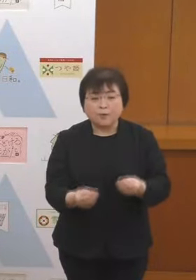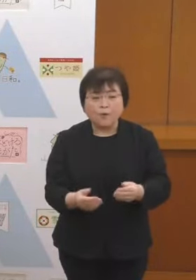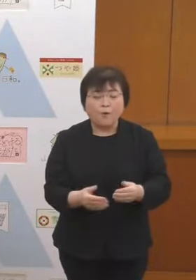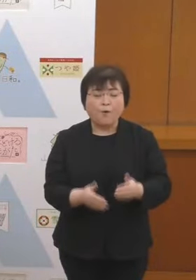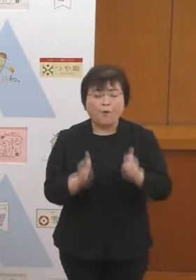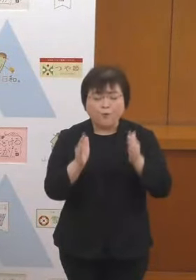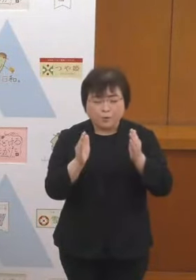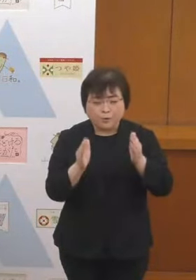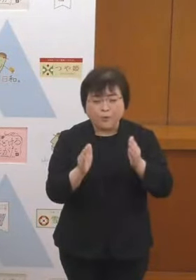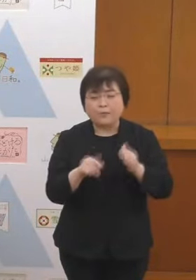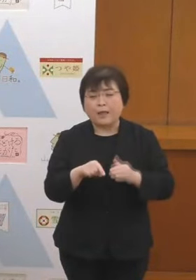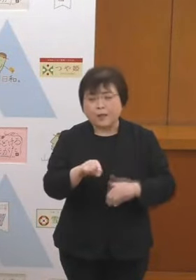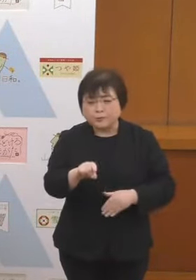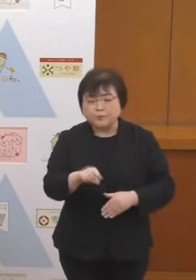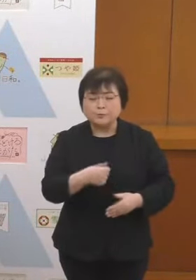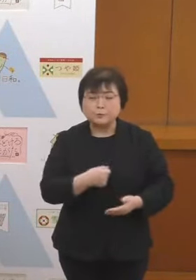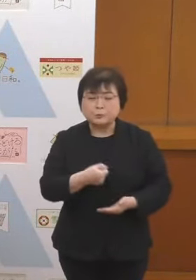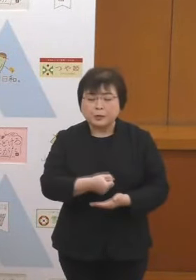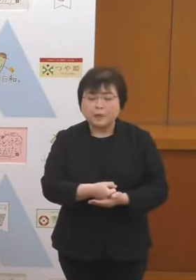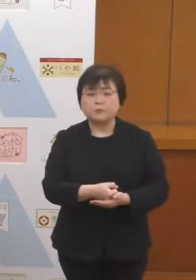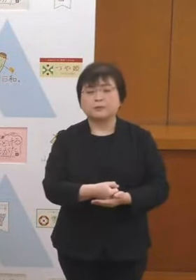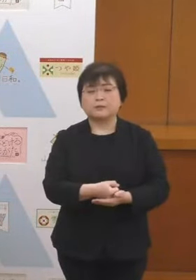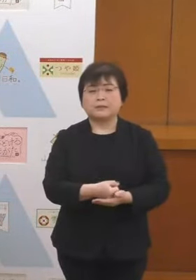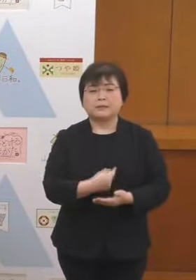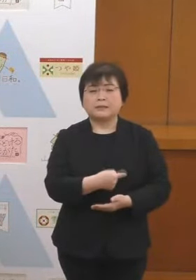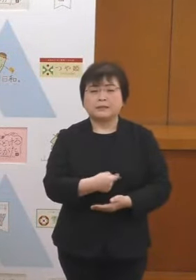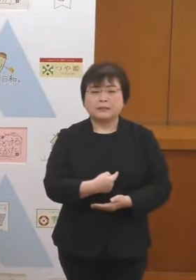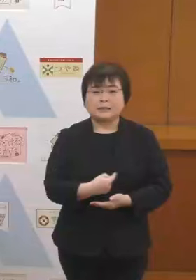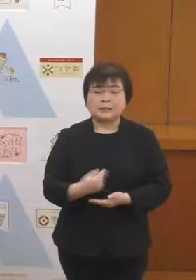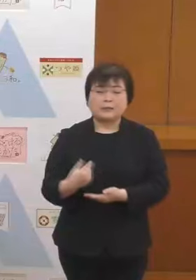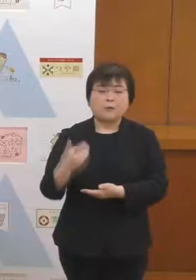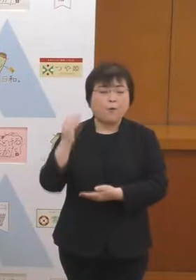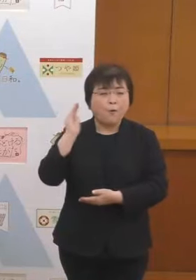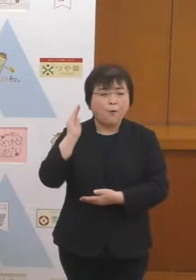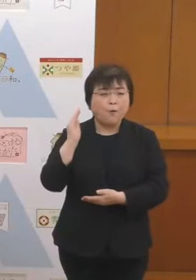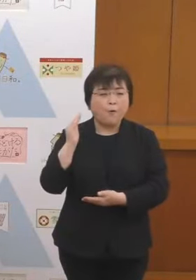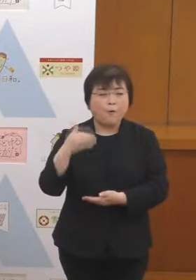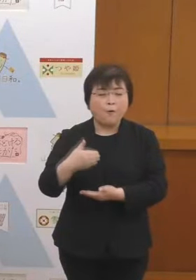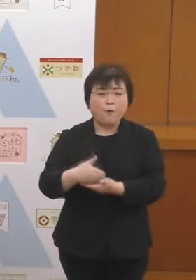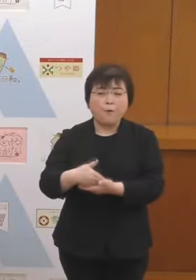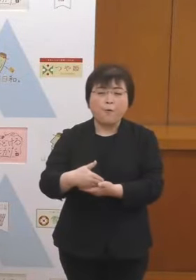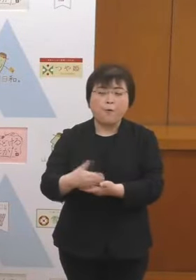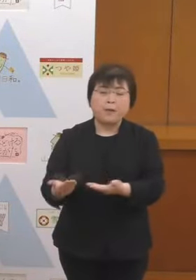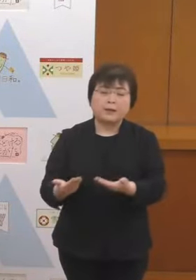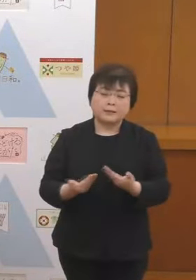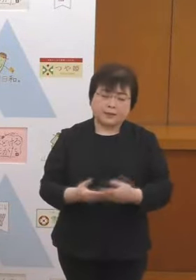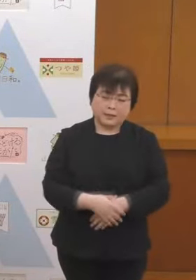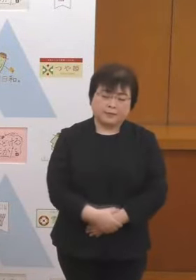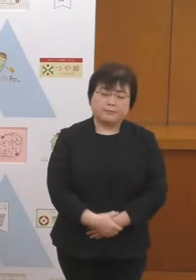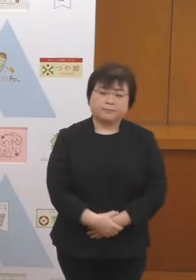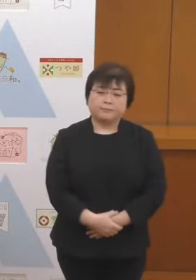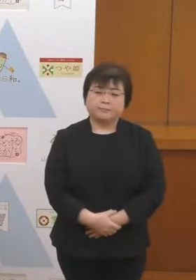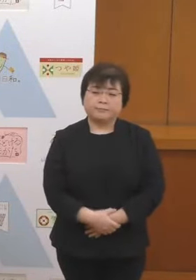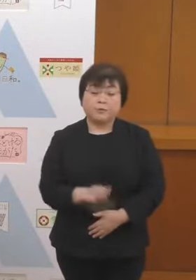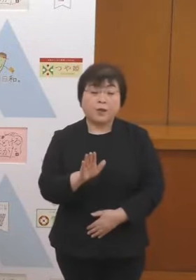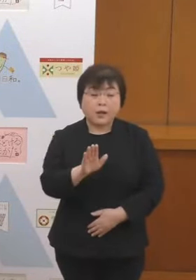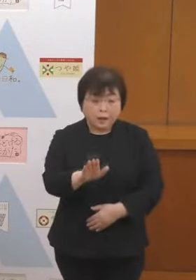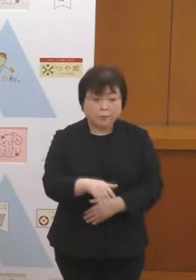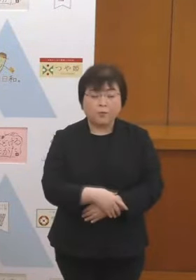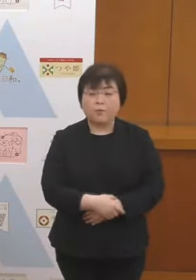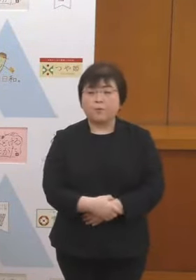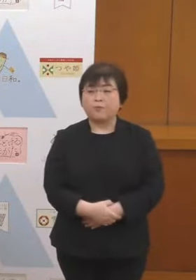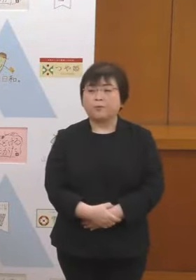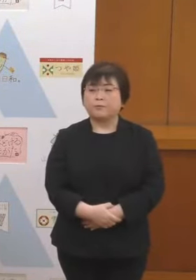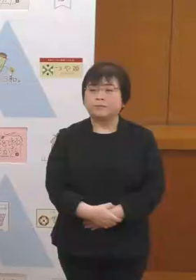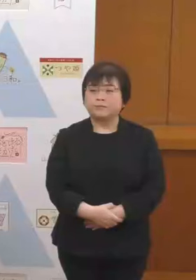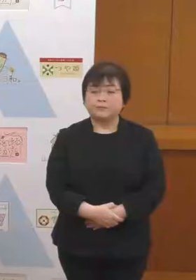取り組んでいくという決意もお聞きしておりますえまこれからもですね